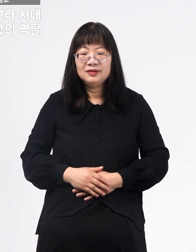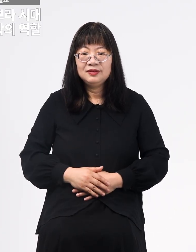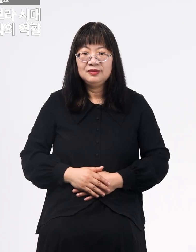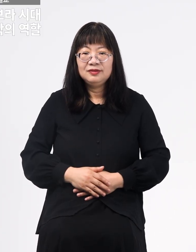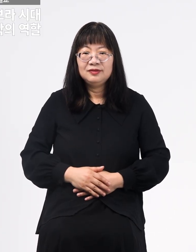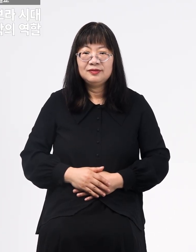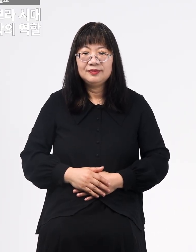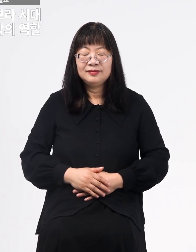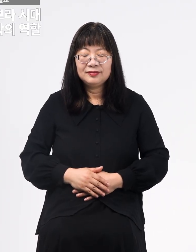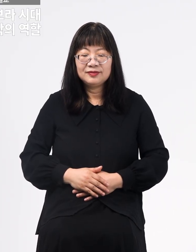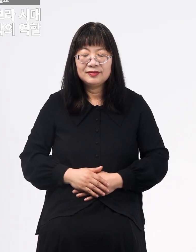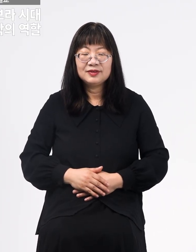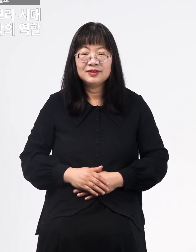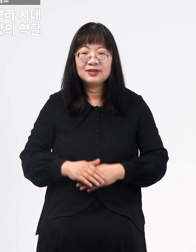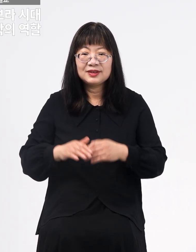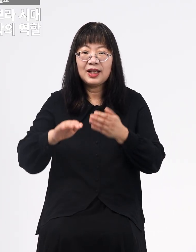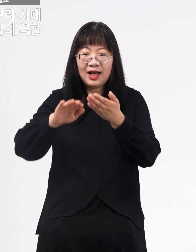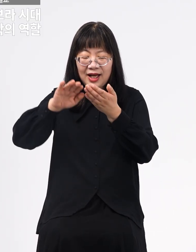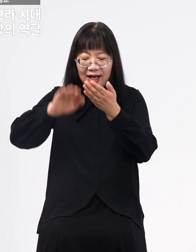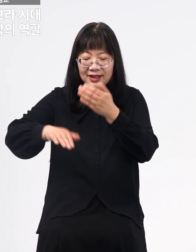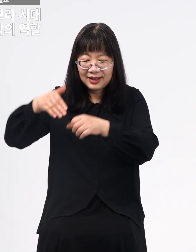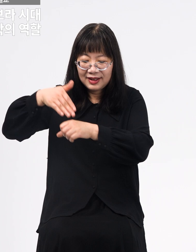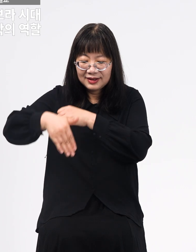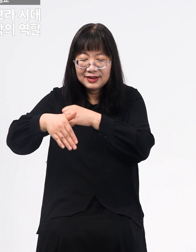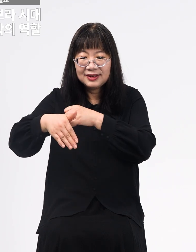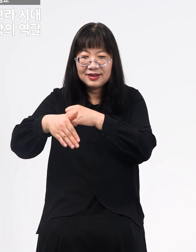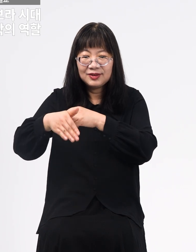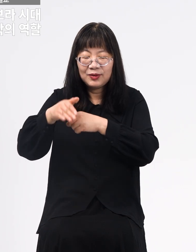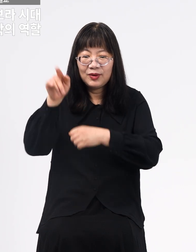하향적 나선형 구조를 갖고 있어요.